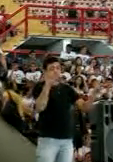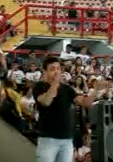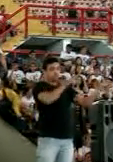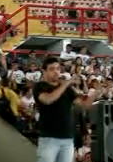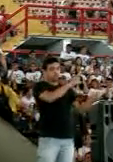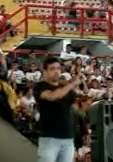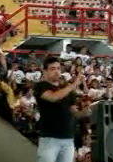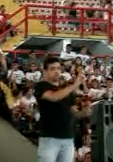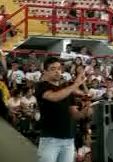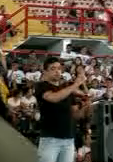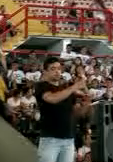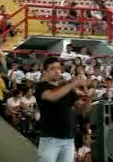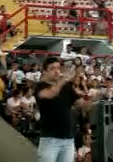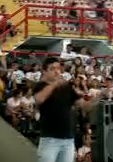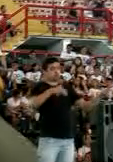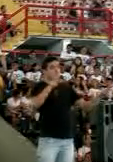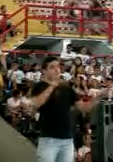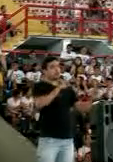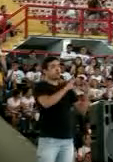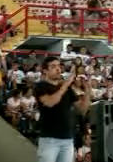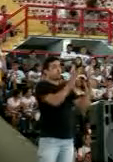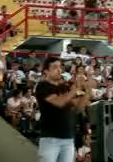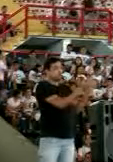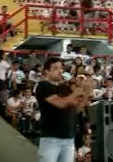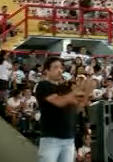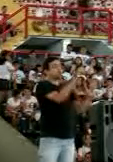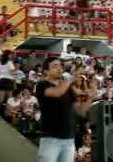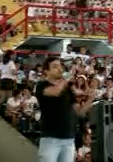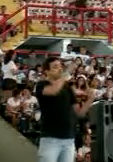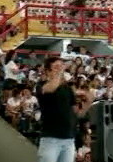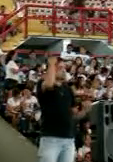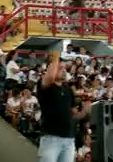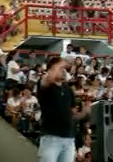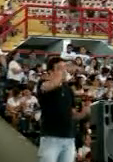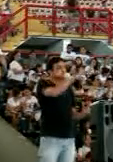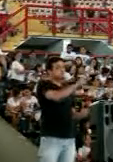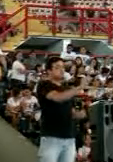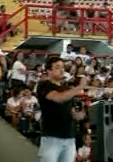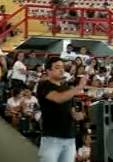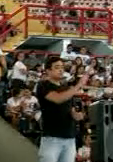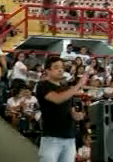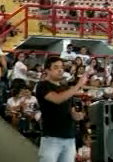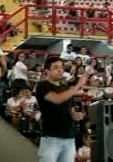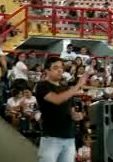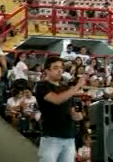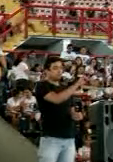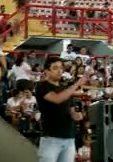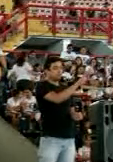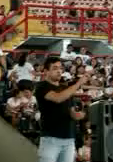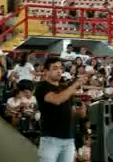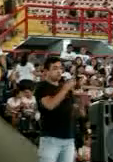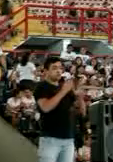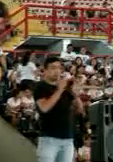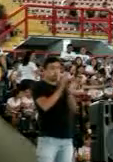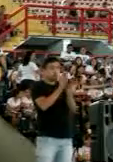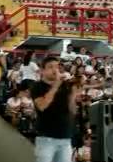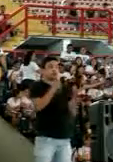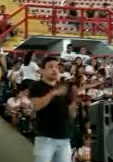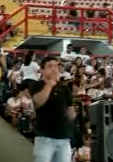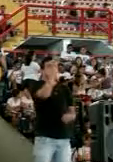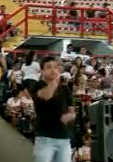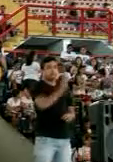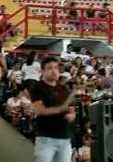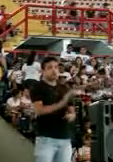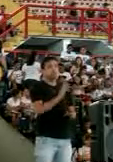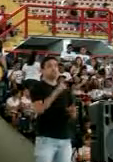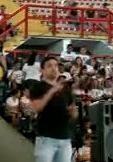Cisplatina, chamava-se Colônia do Sacramento. Quando houve a expansão territorial brasileira, finalzinho do